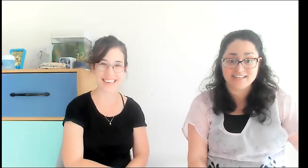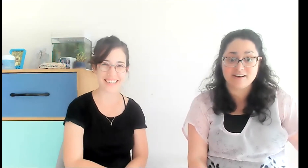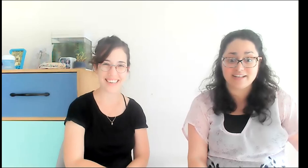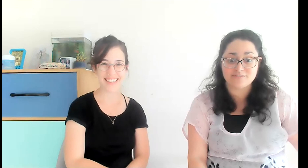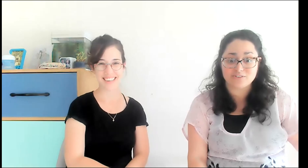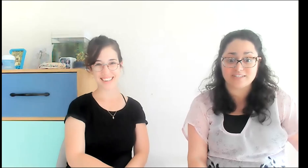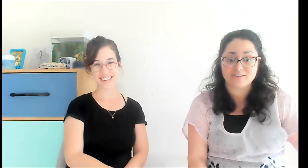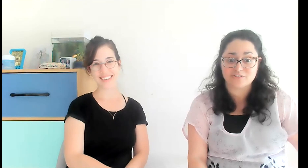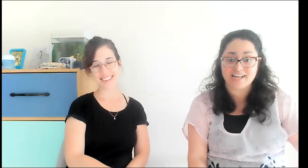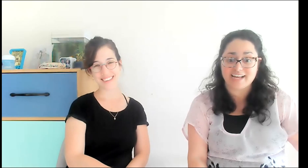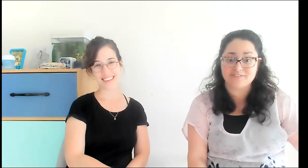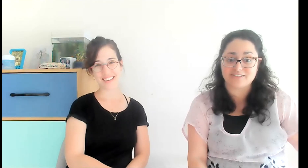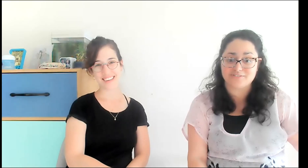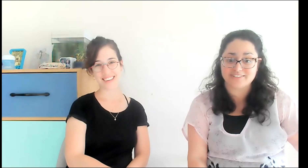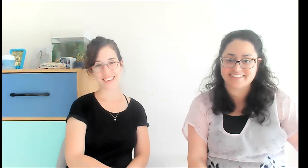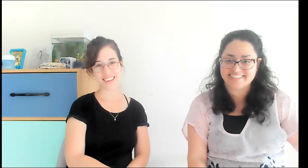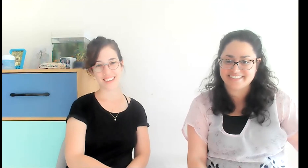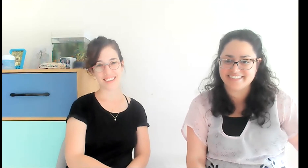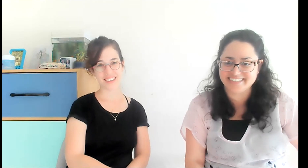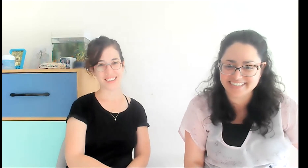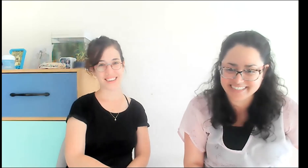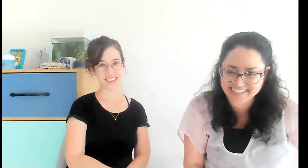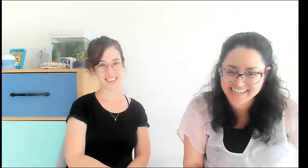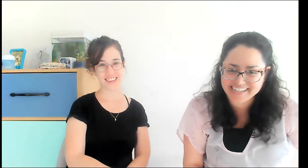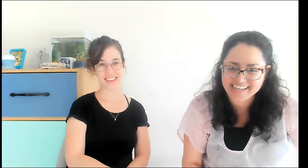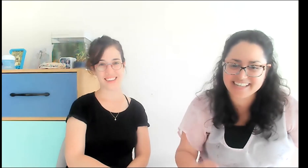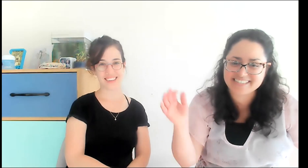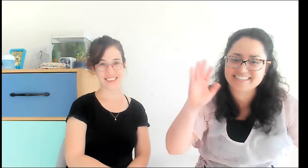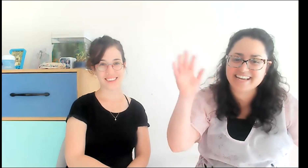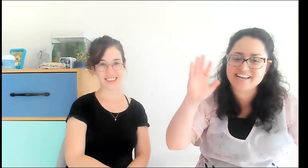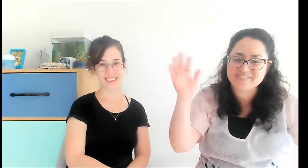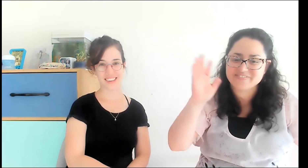אם למדתם אותו ועשיתם אותו יחד בשבועות. אז להתראה.